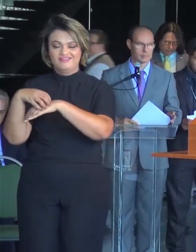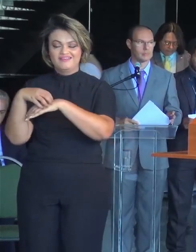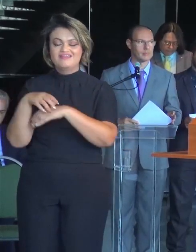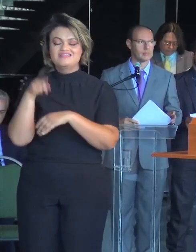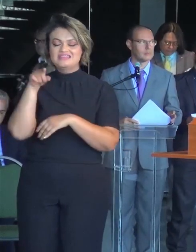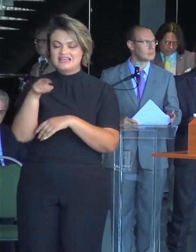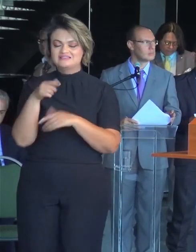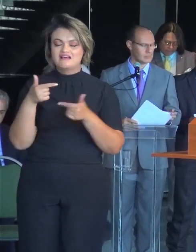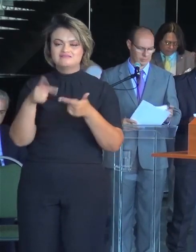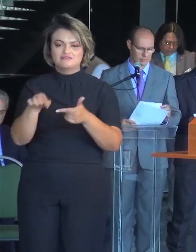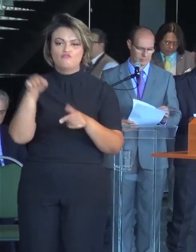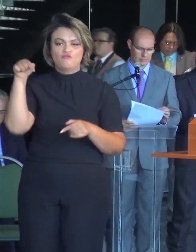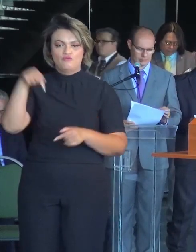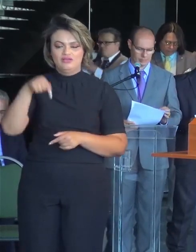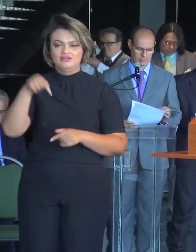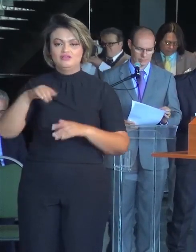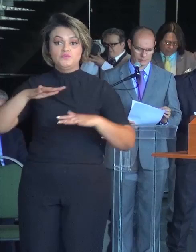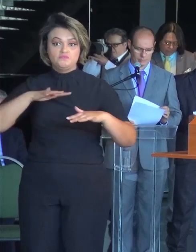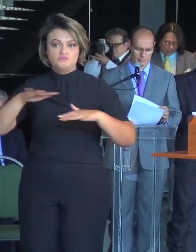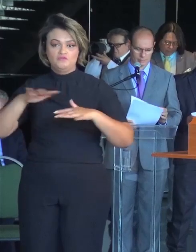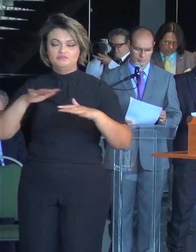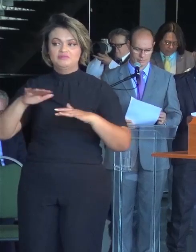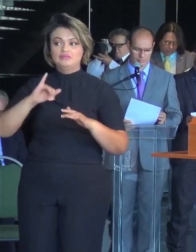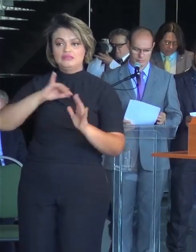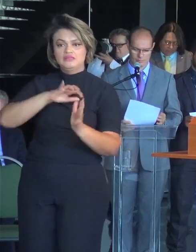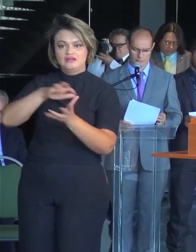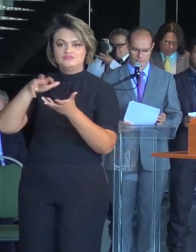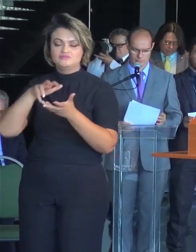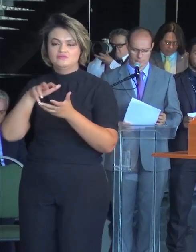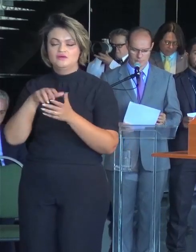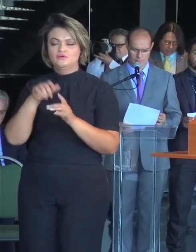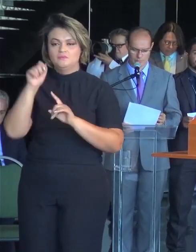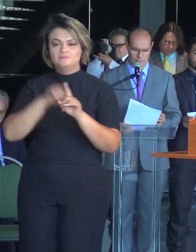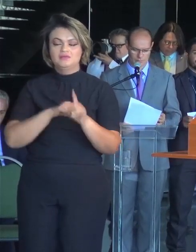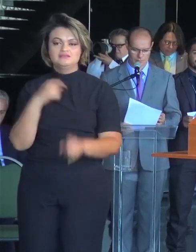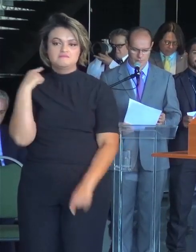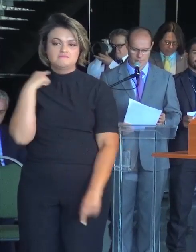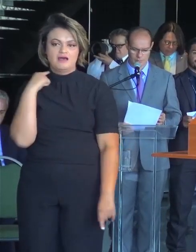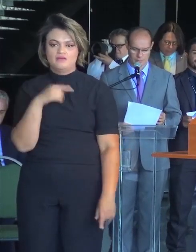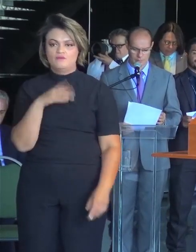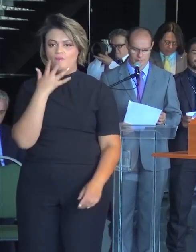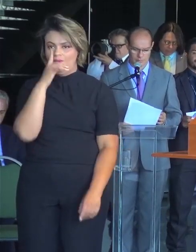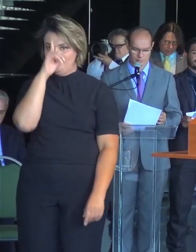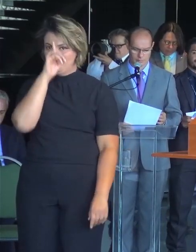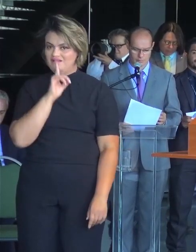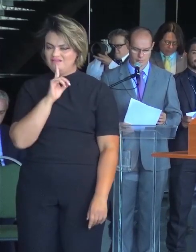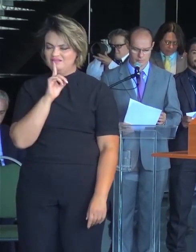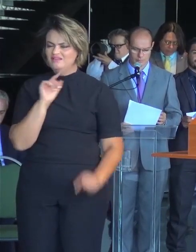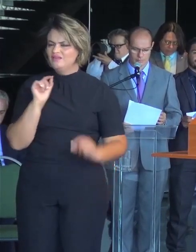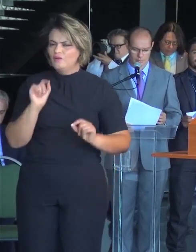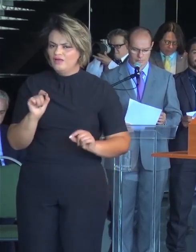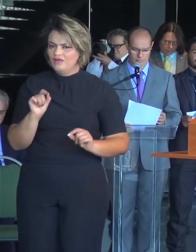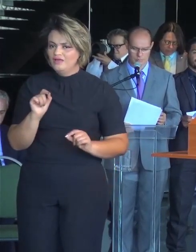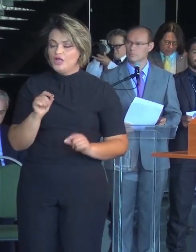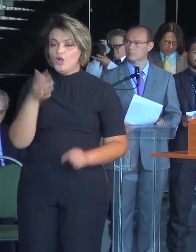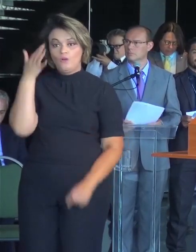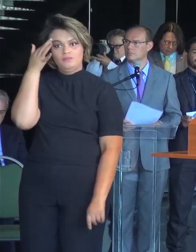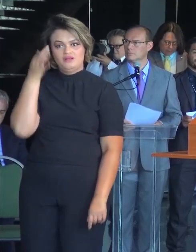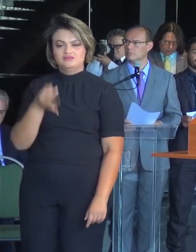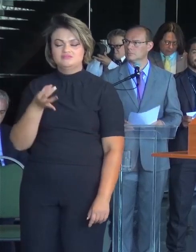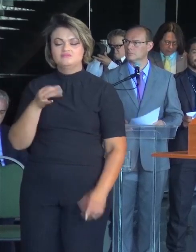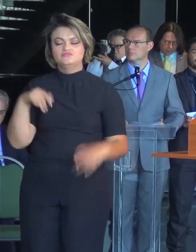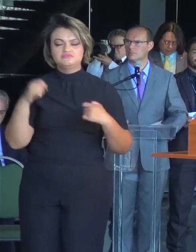desta ação de hoje no contexto do movimento internacional Maio Amarelo, que conscientiza quanto à necessidade